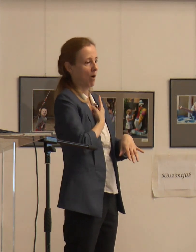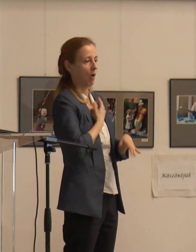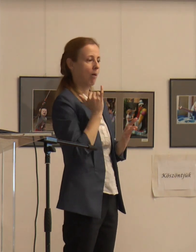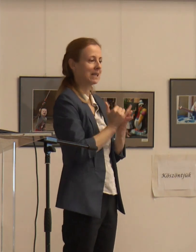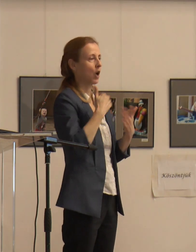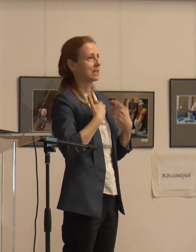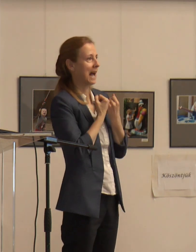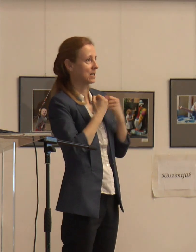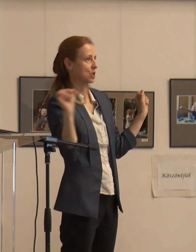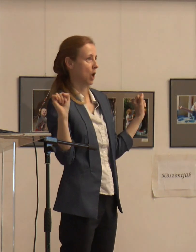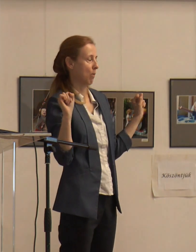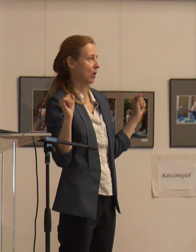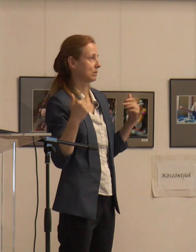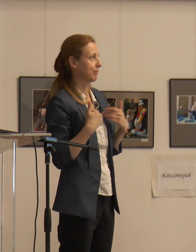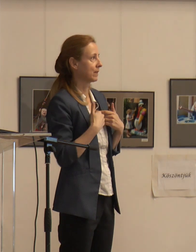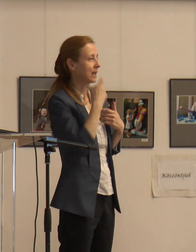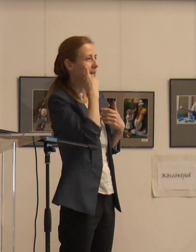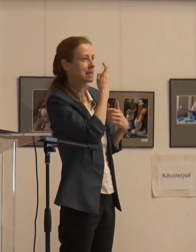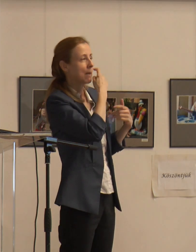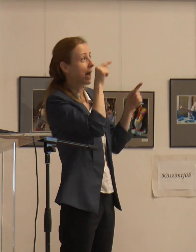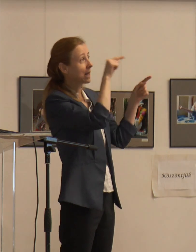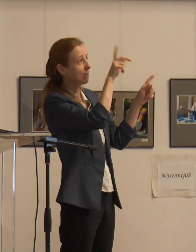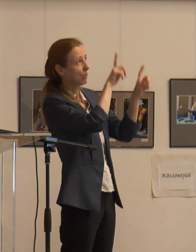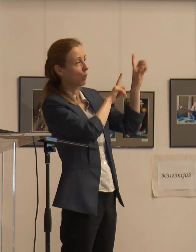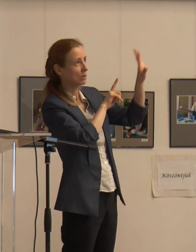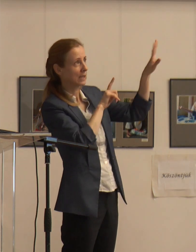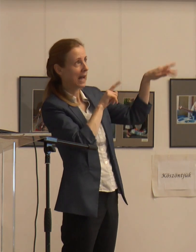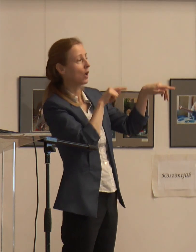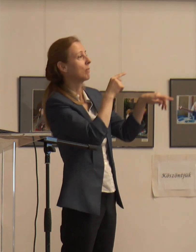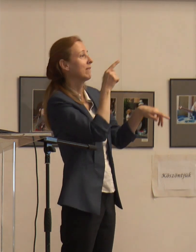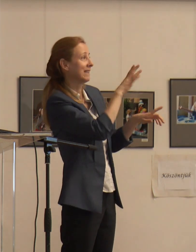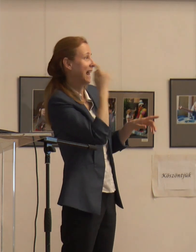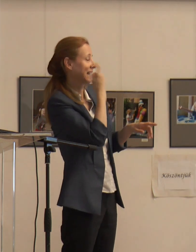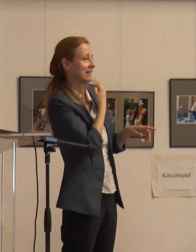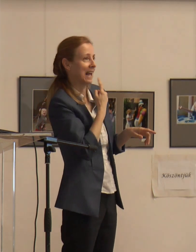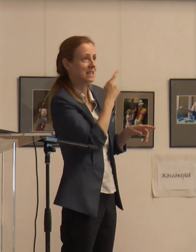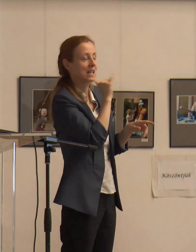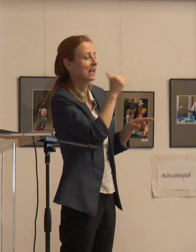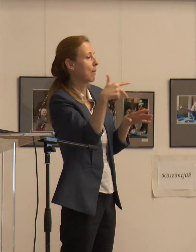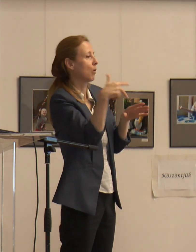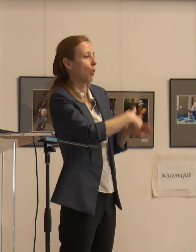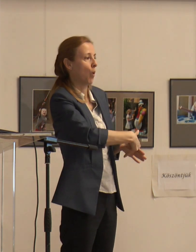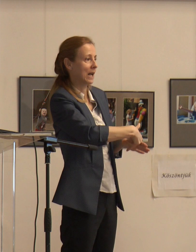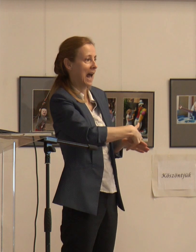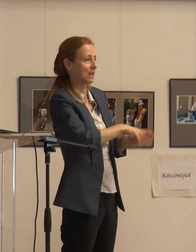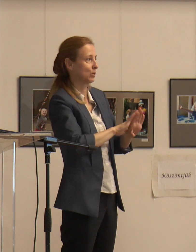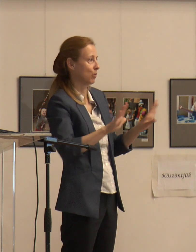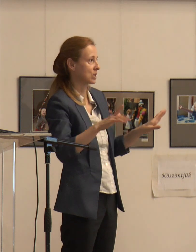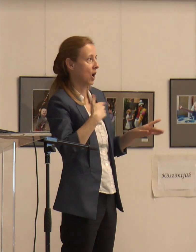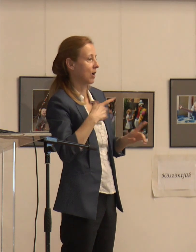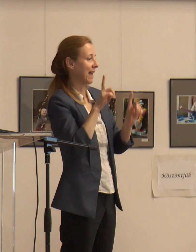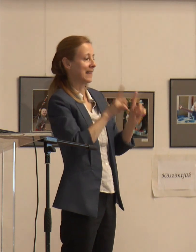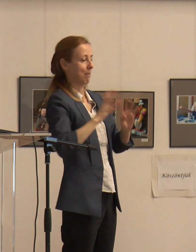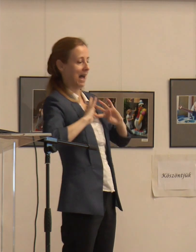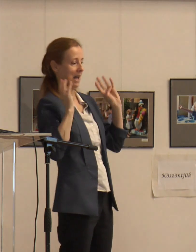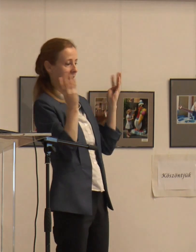igazán szabadnak. Szemeim ott járnak, ahol nekik tetszik, s nem korlátoztatnak. Nem állnak